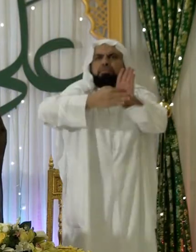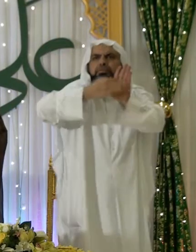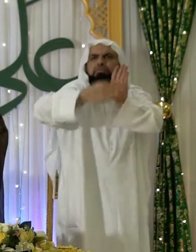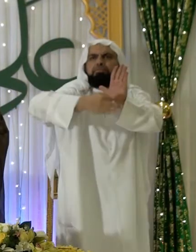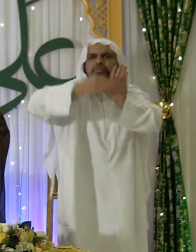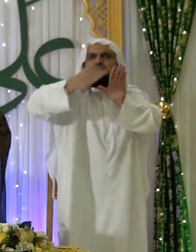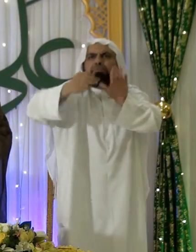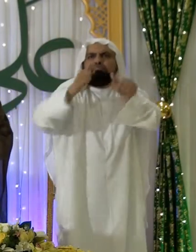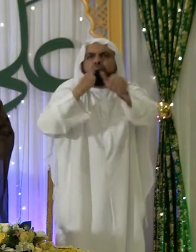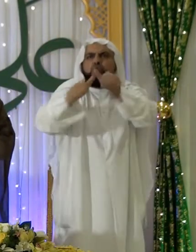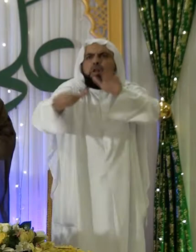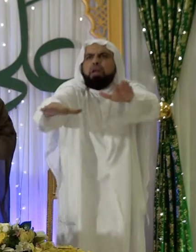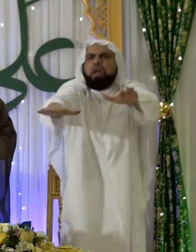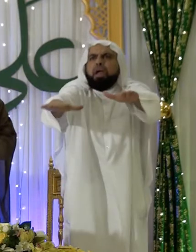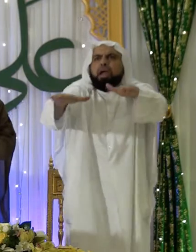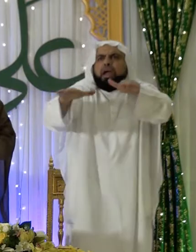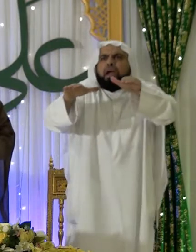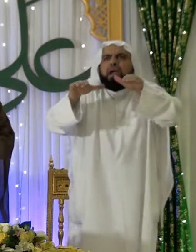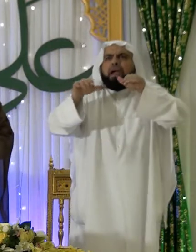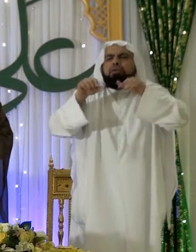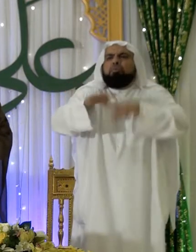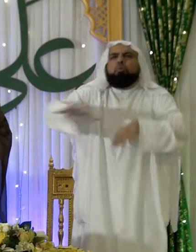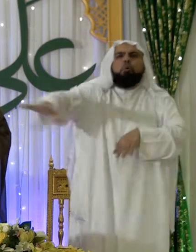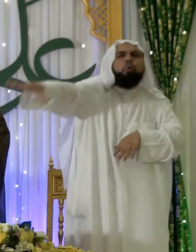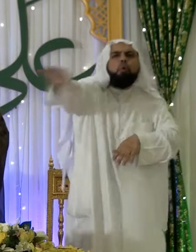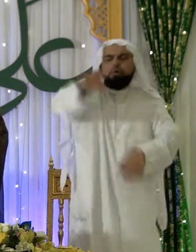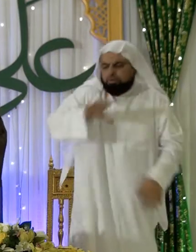وبعد أن خطب أخذ بيد علي